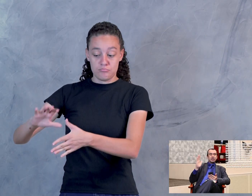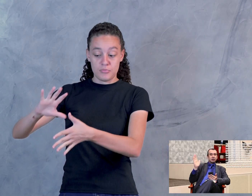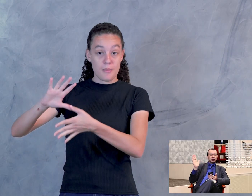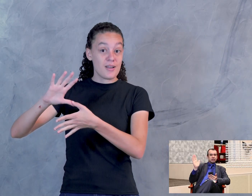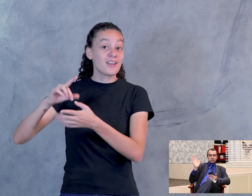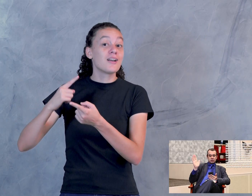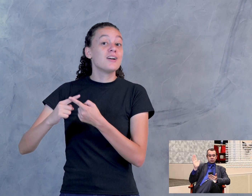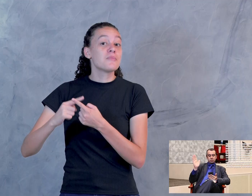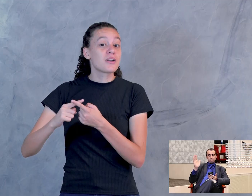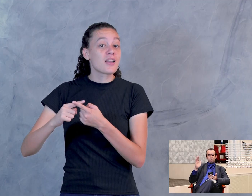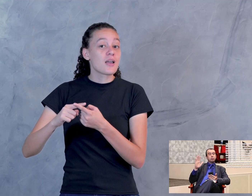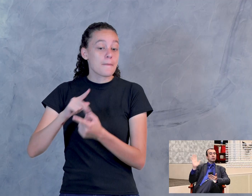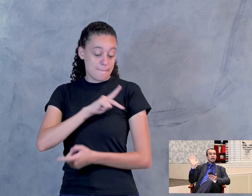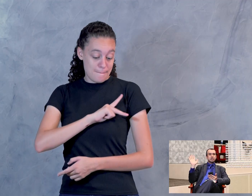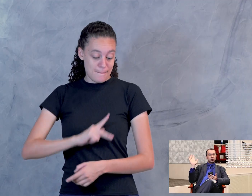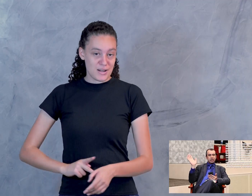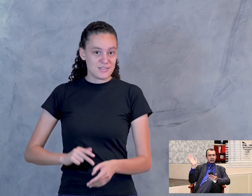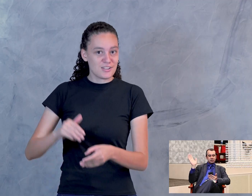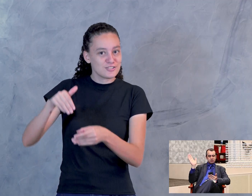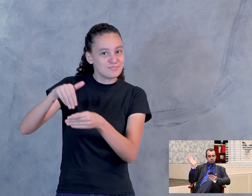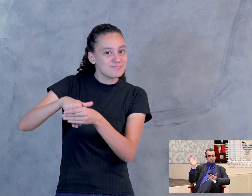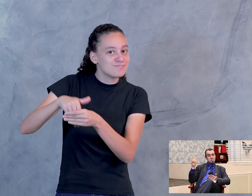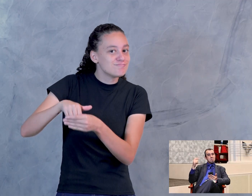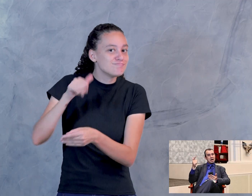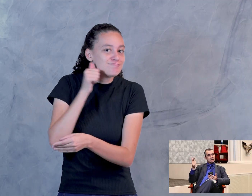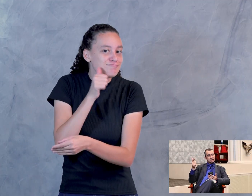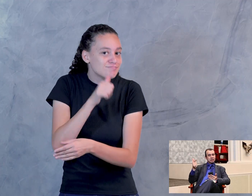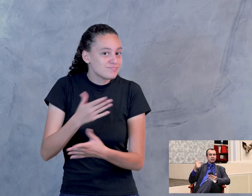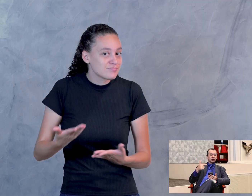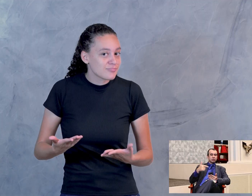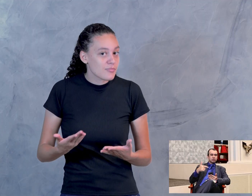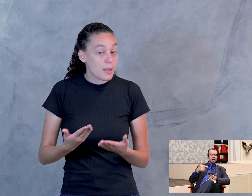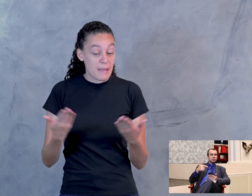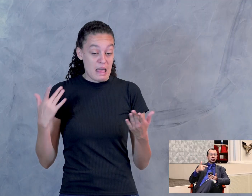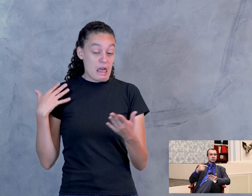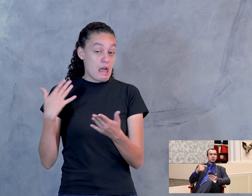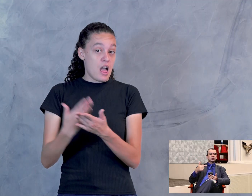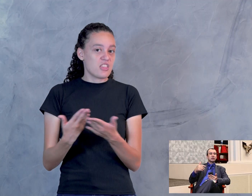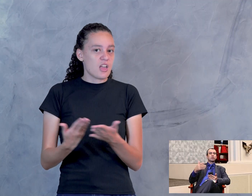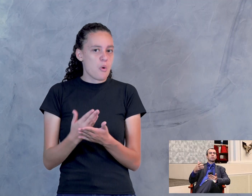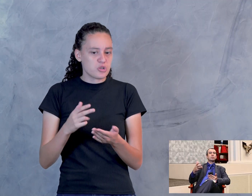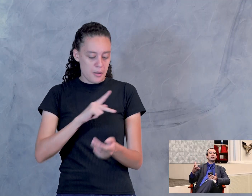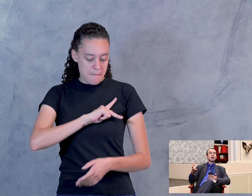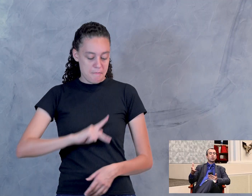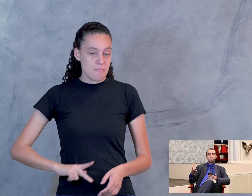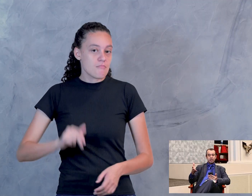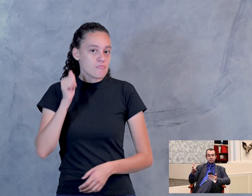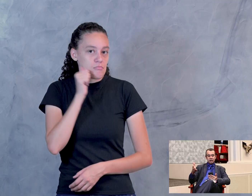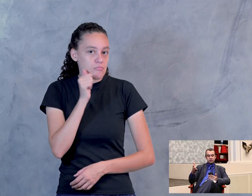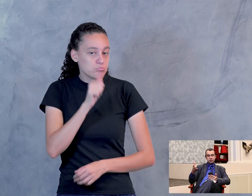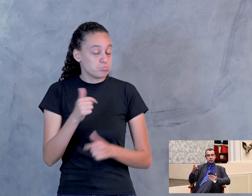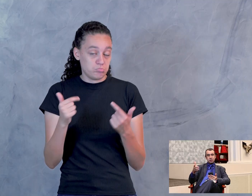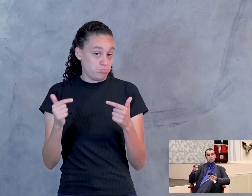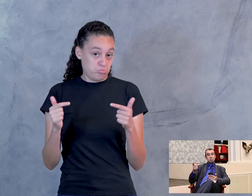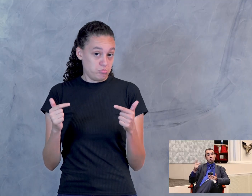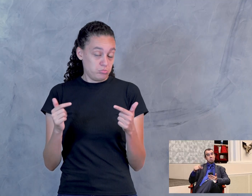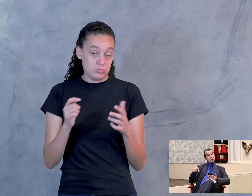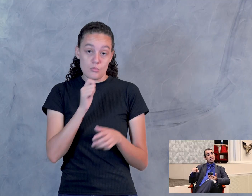América devido à votação popular de mulheres. Mas, até hoje, os Estados Unidos não teve uma mulher como